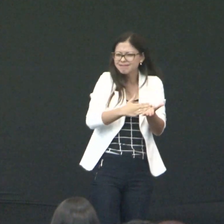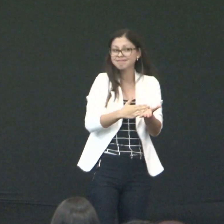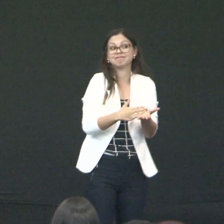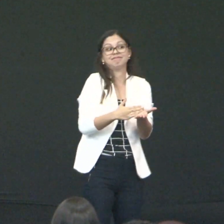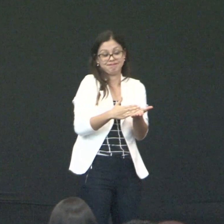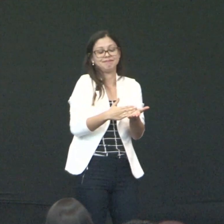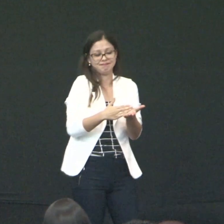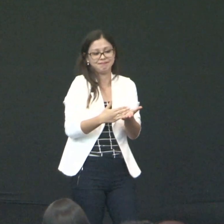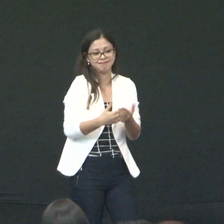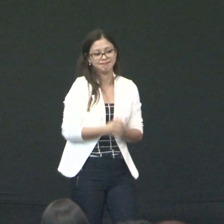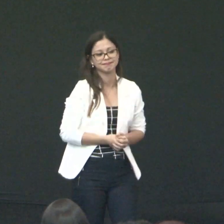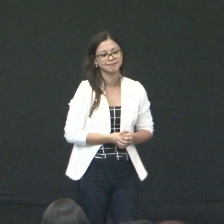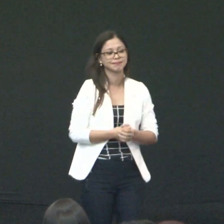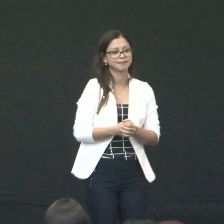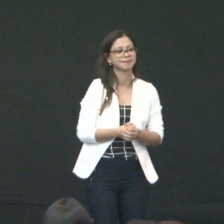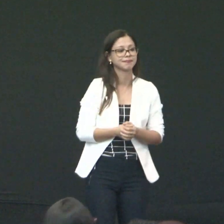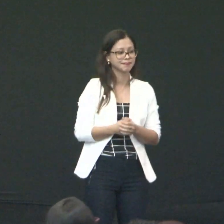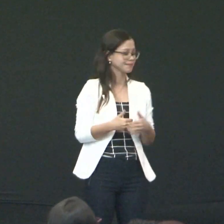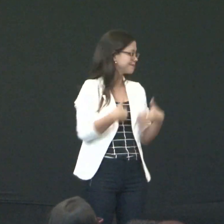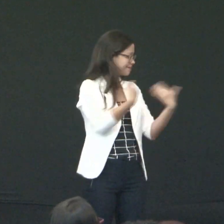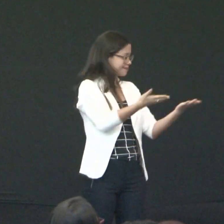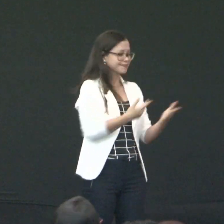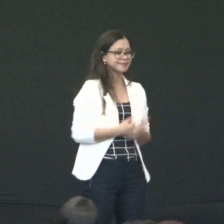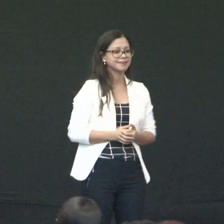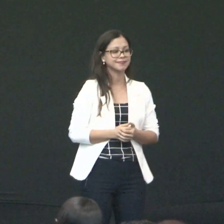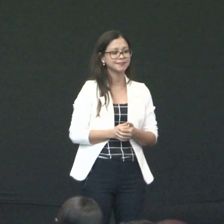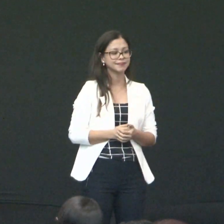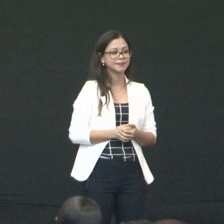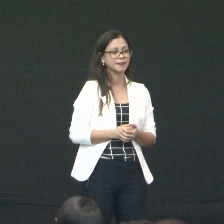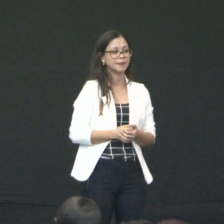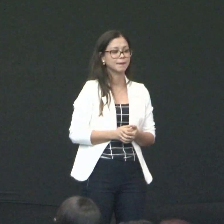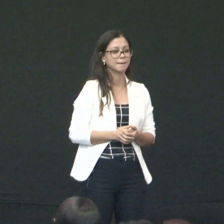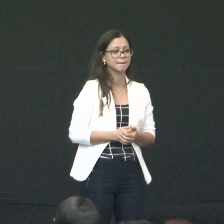ser um intérprete surdo. Será que um surdo pode ser intérprete?